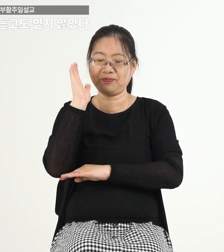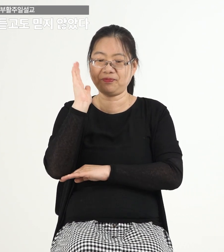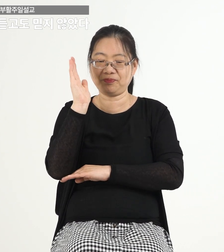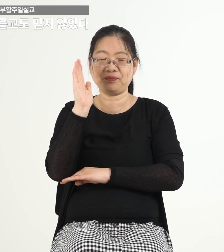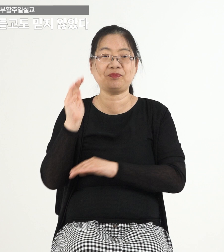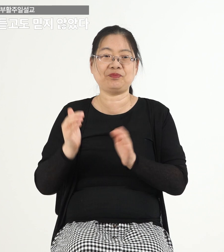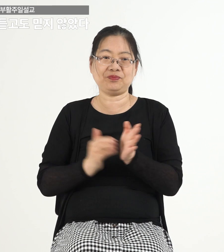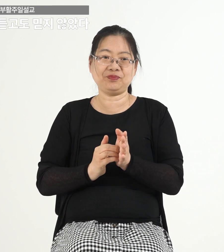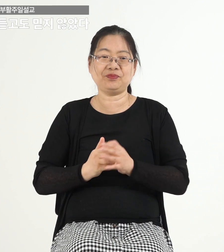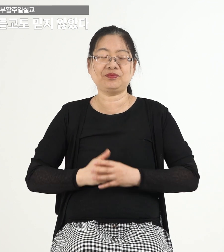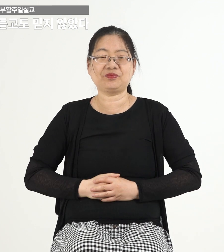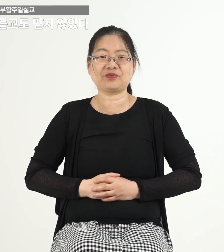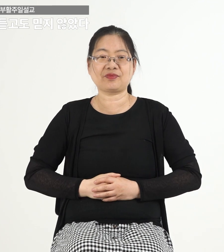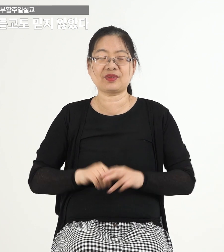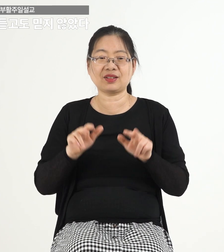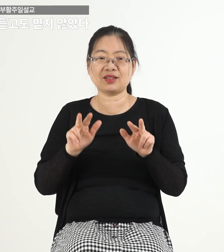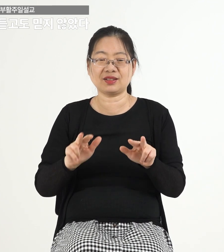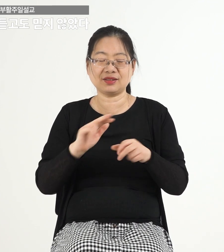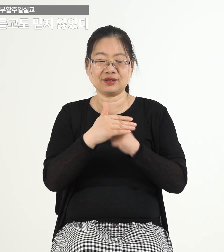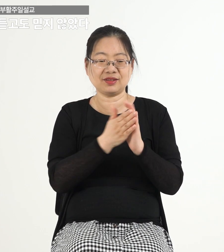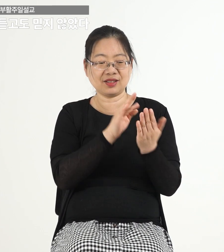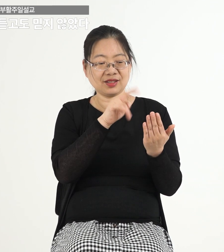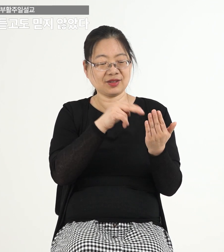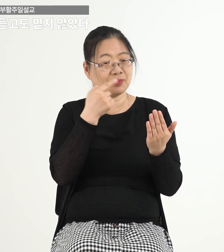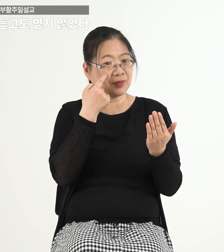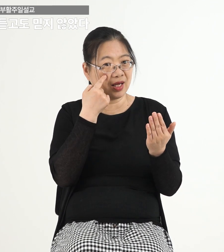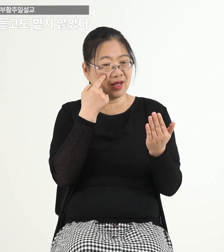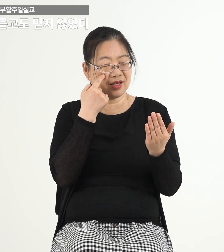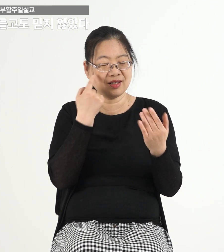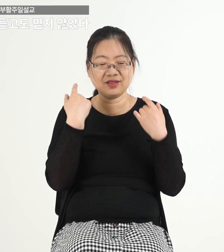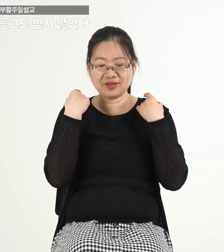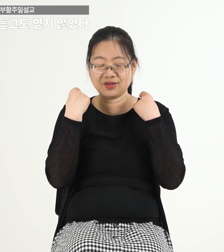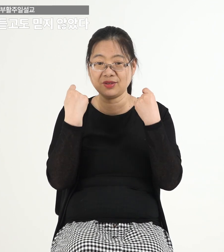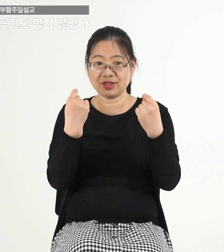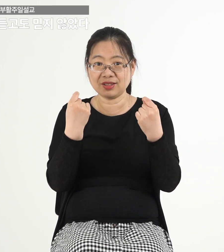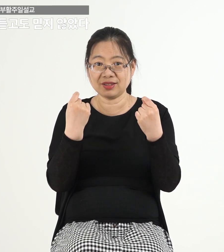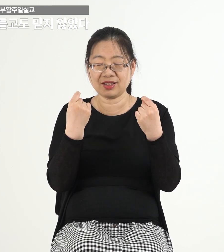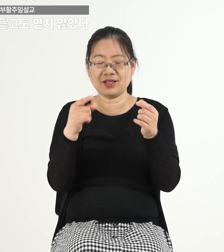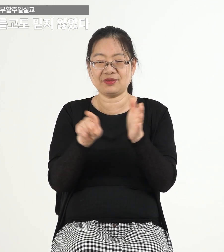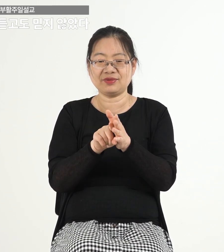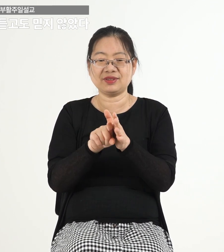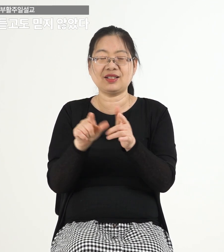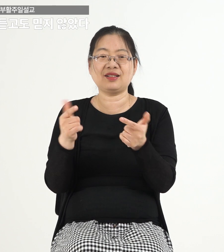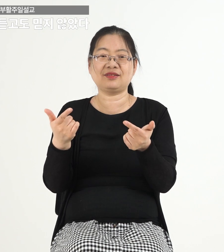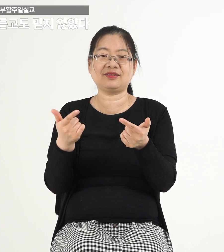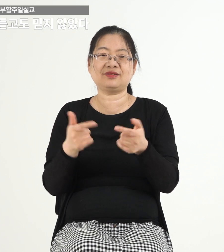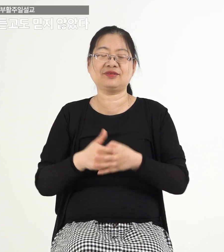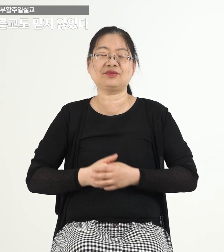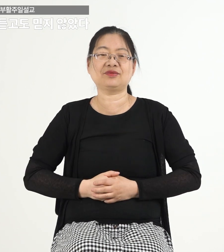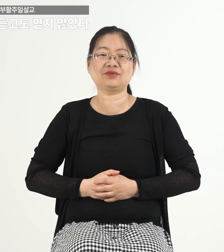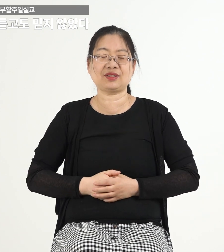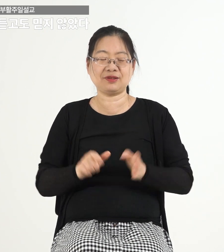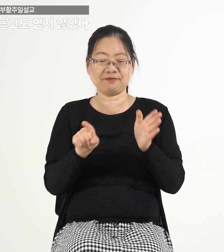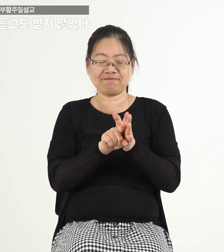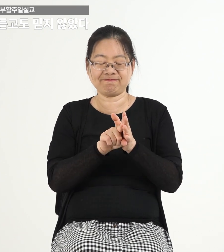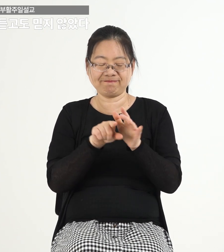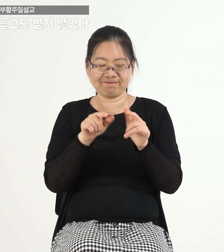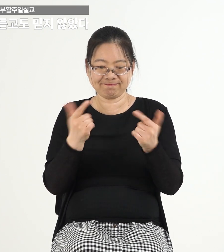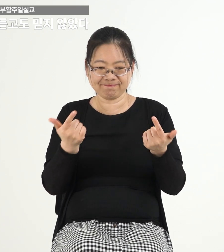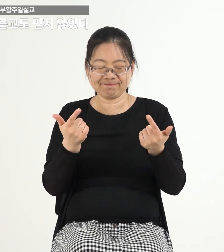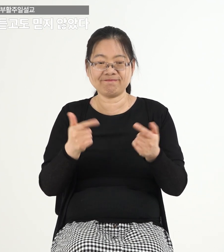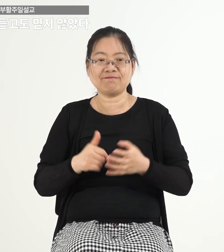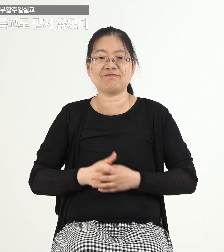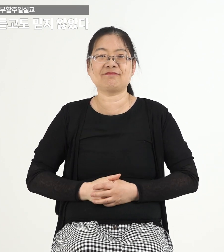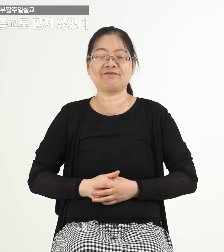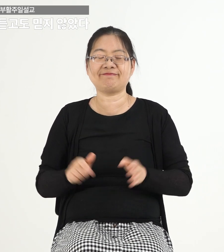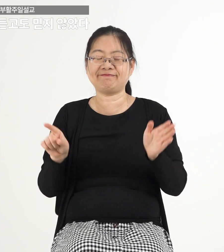말씀하셨어요. 근데 지금 오늘 본문에서는 일관되게 믿지 아니함일러라, 믿지